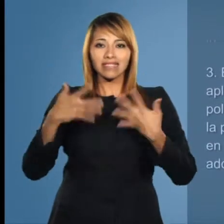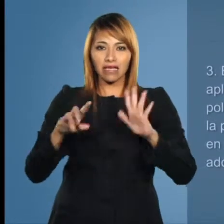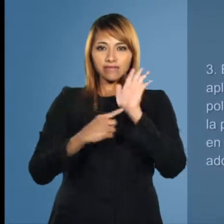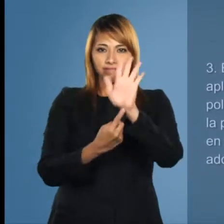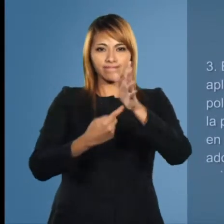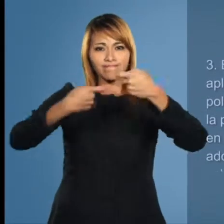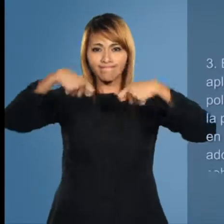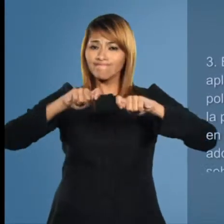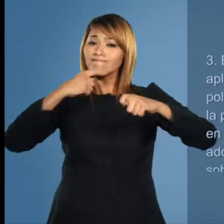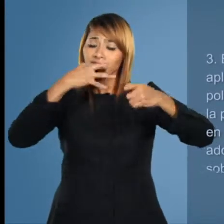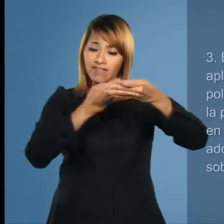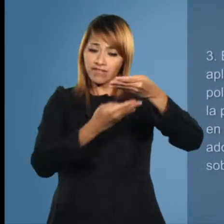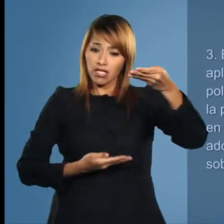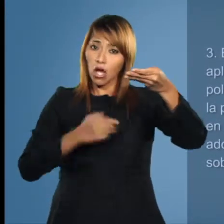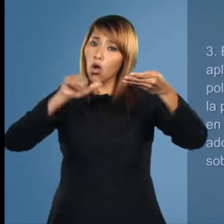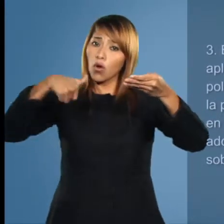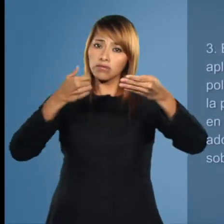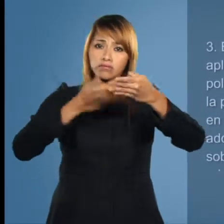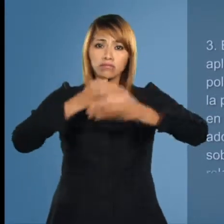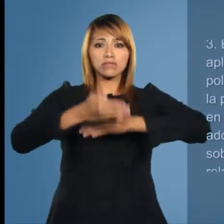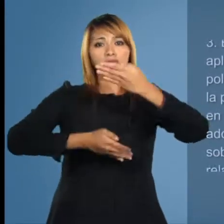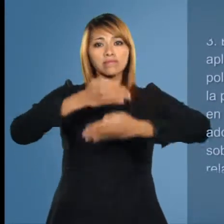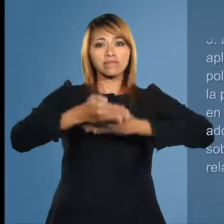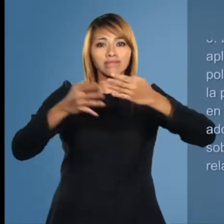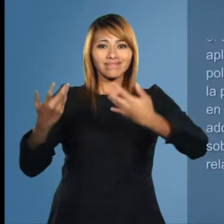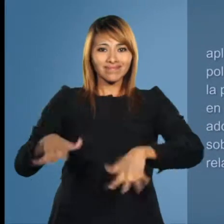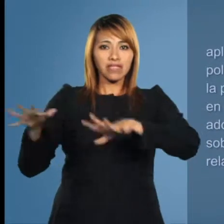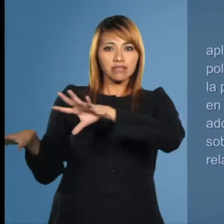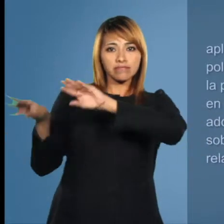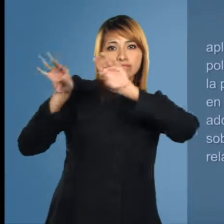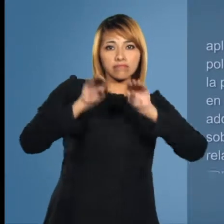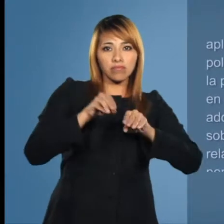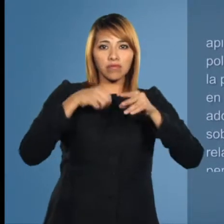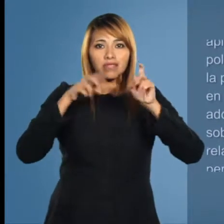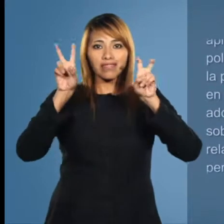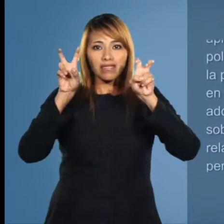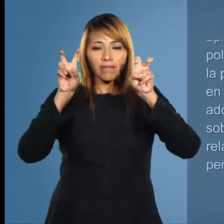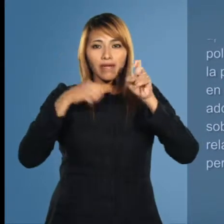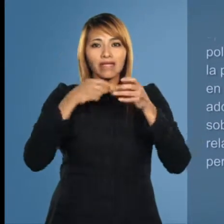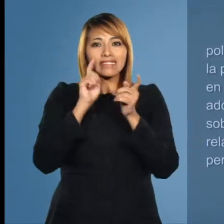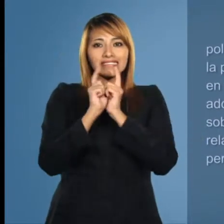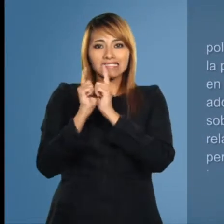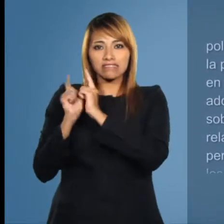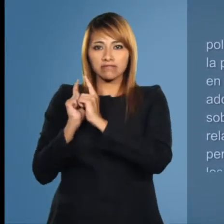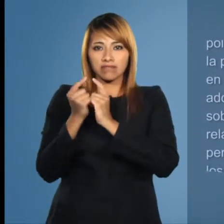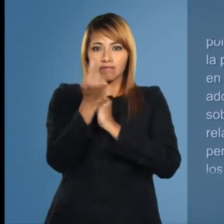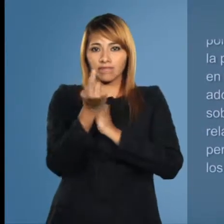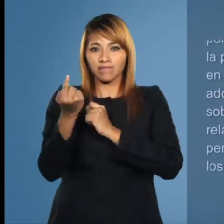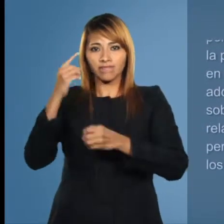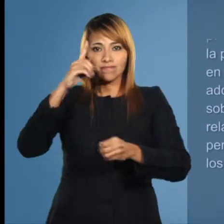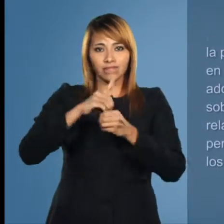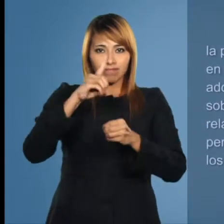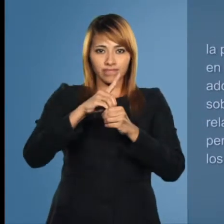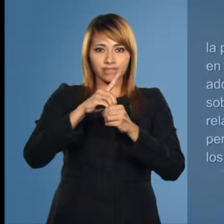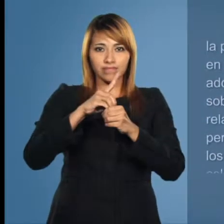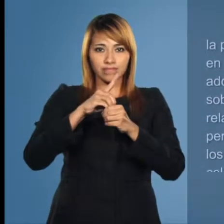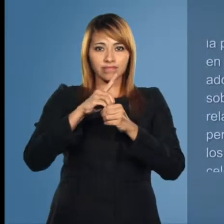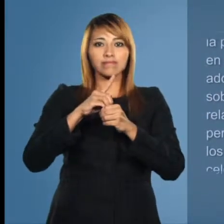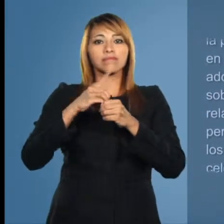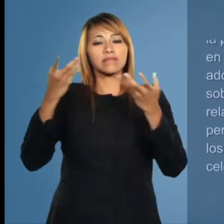convención y en otros procesos de adopción de decisiones sobre cuestiones relacionadas con las personas con discapacidad, los Estados